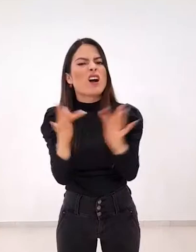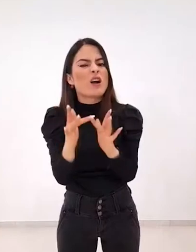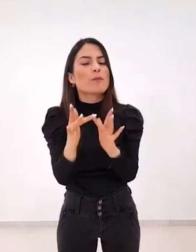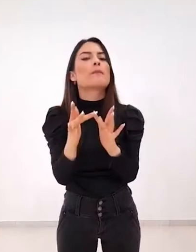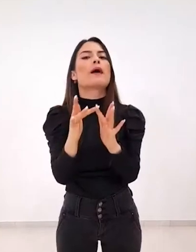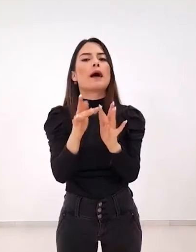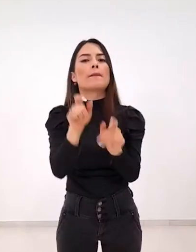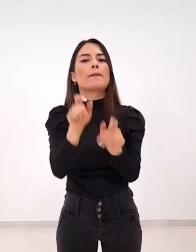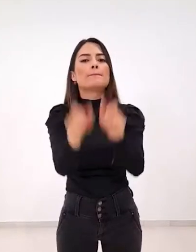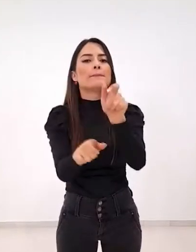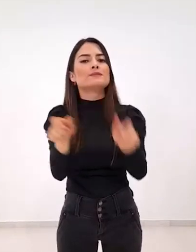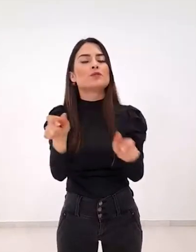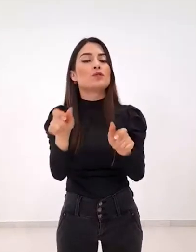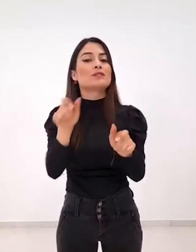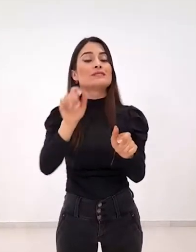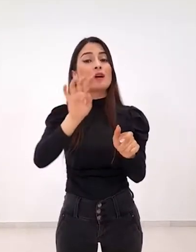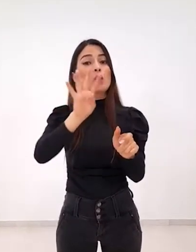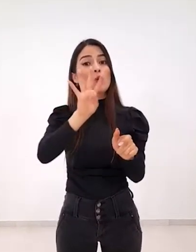43